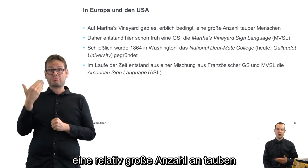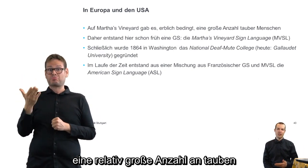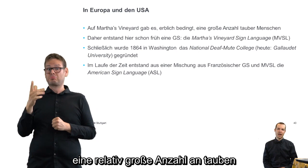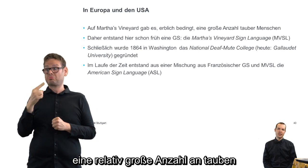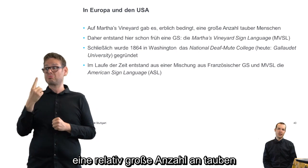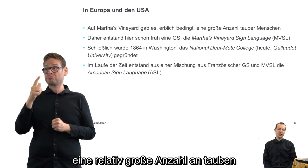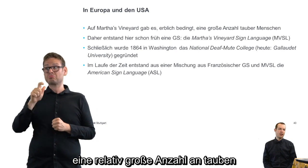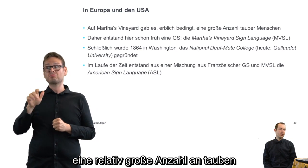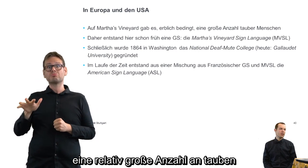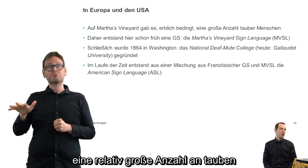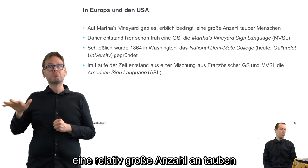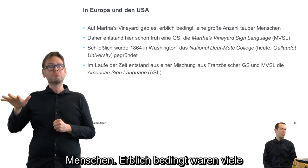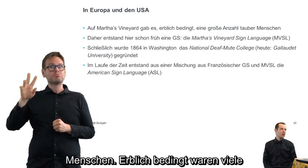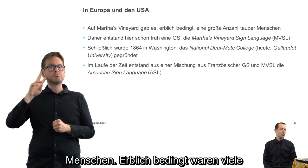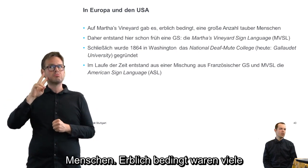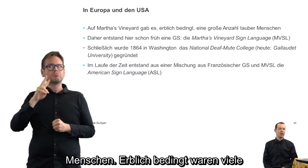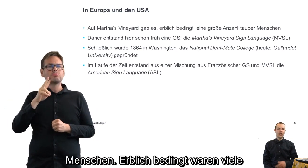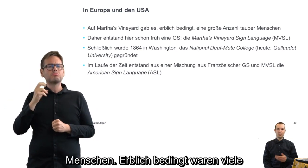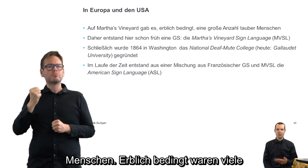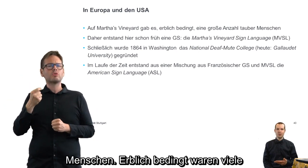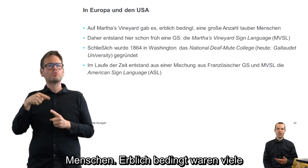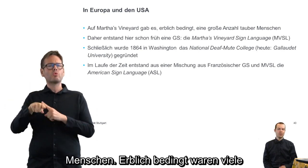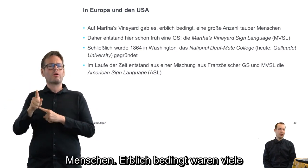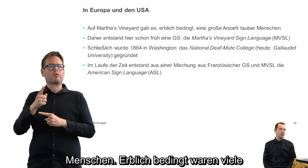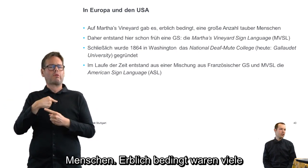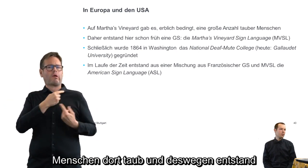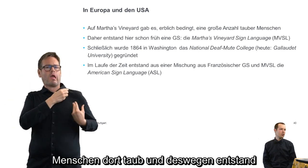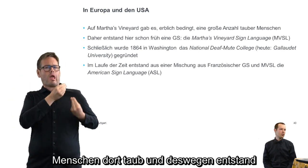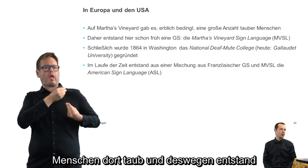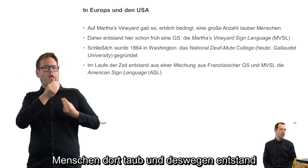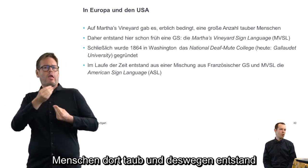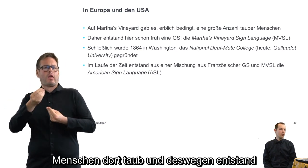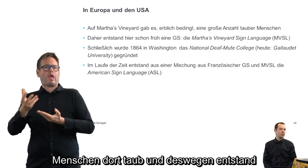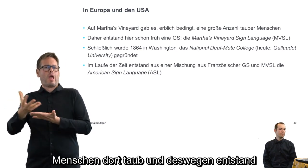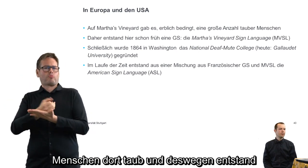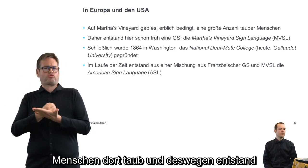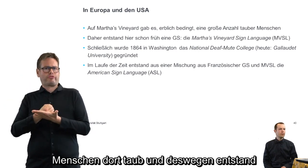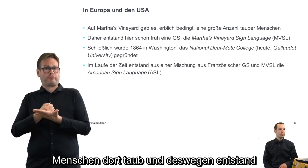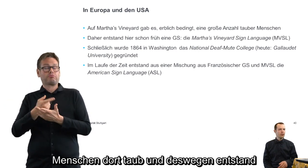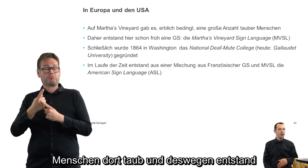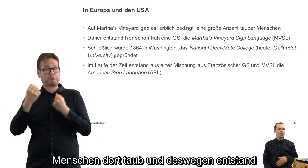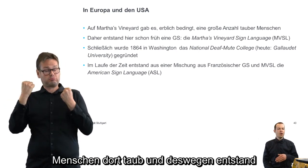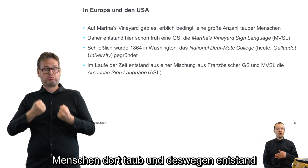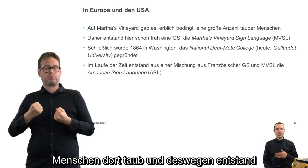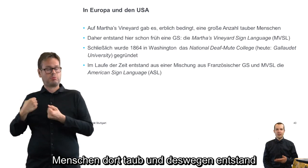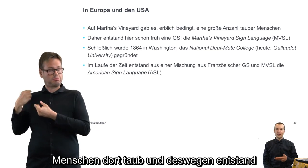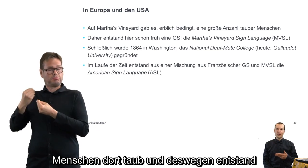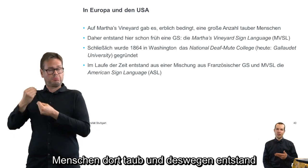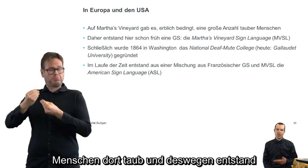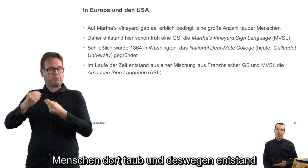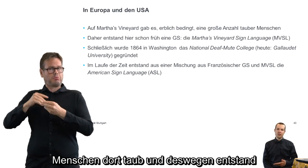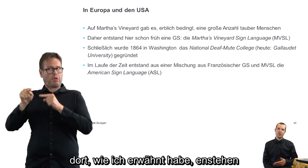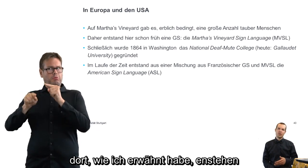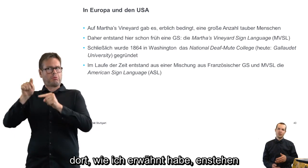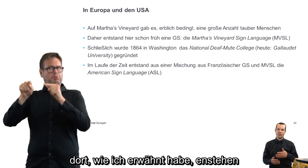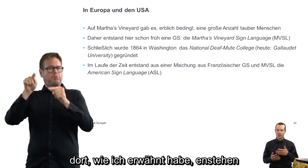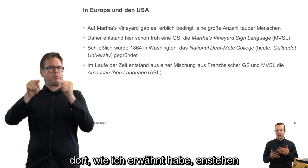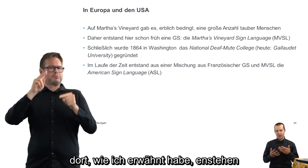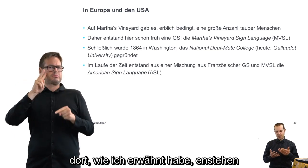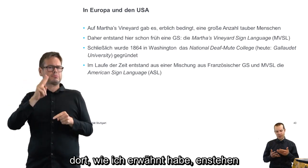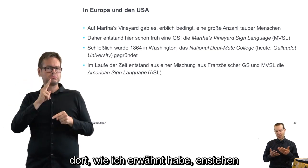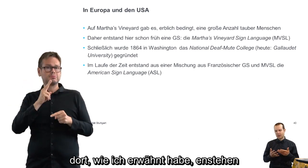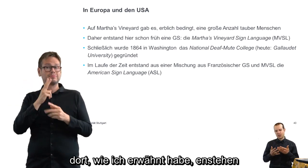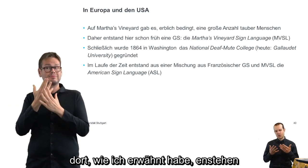große Anzahl an tauben Menschen. Erblich bedingt waren viele Menschen dort taub. Und deswegen entstand dort,